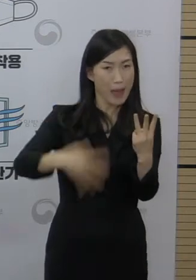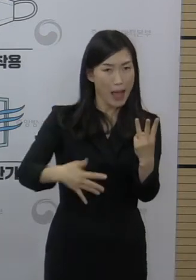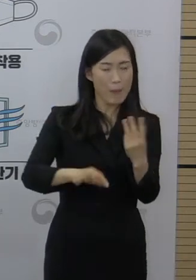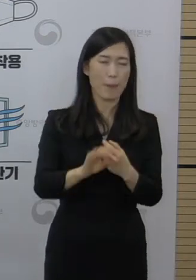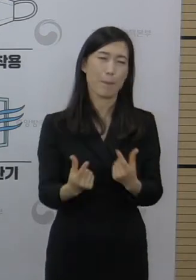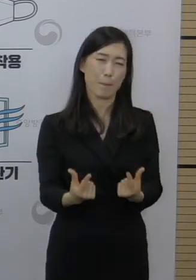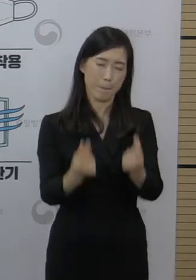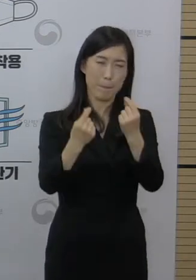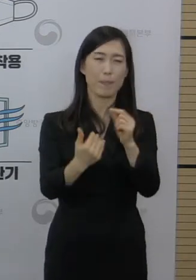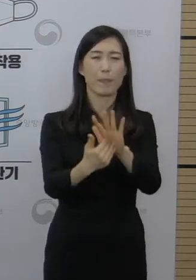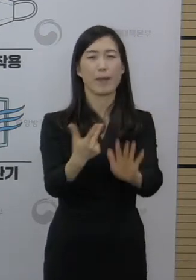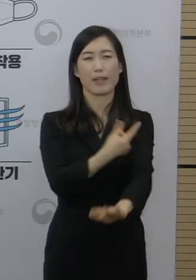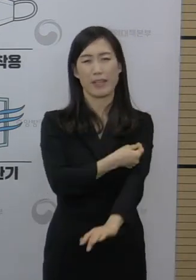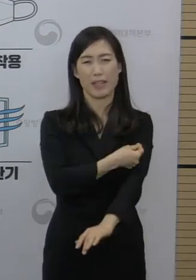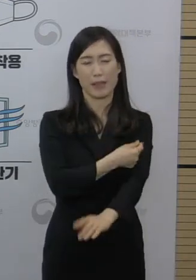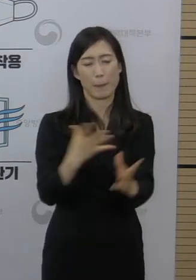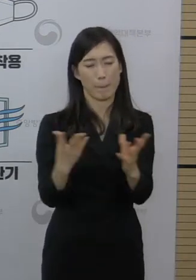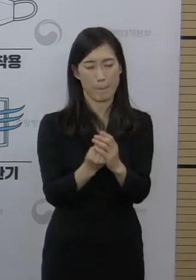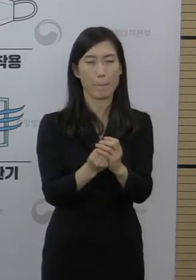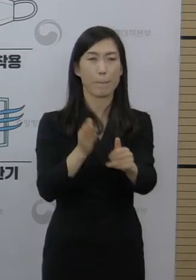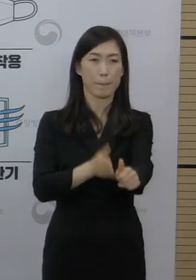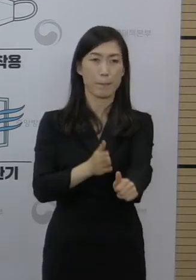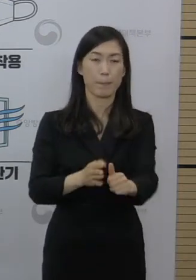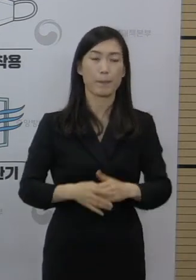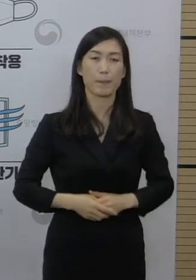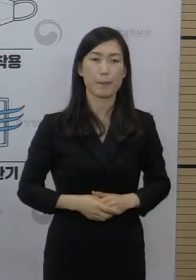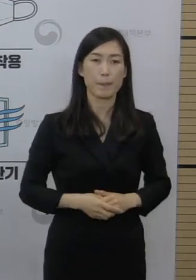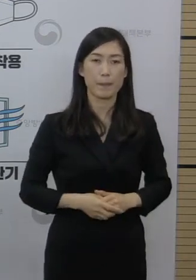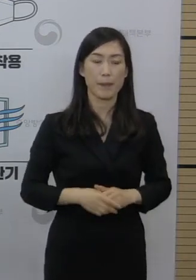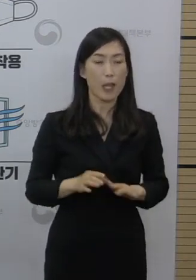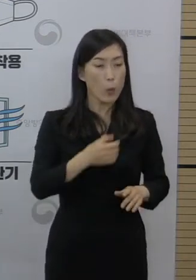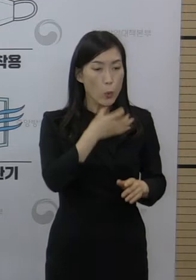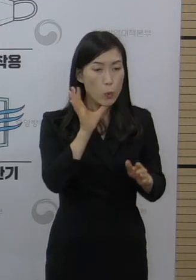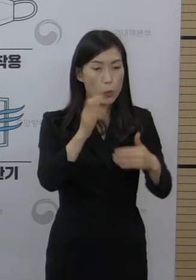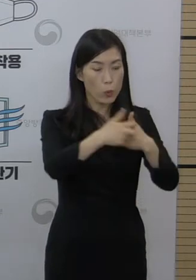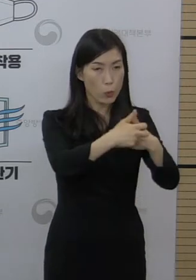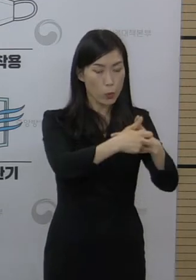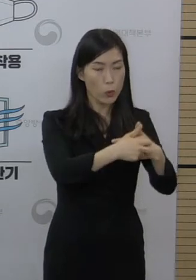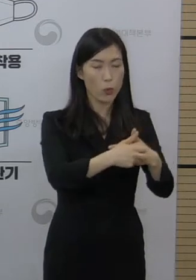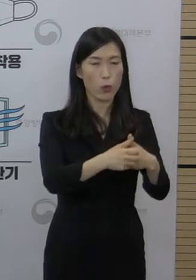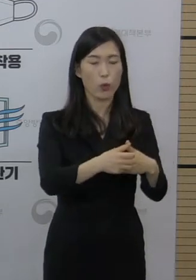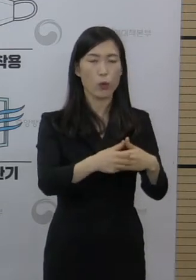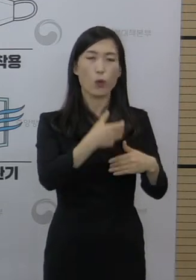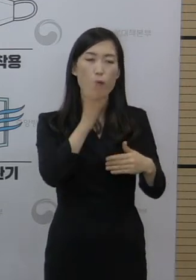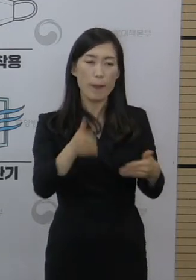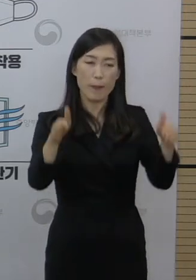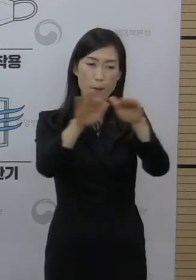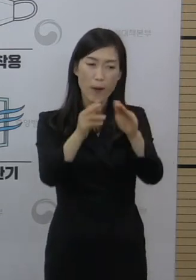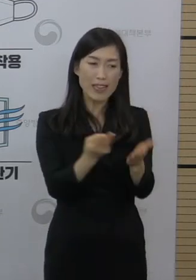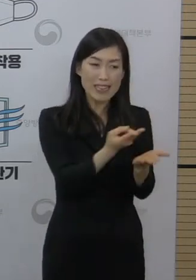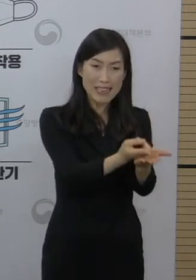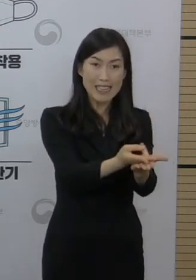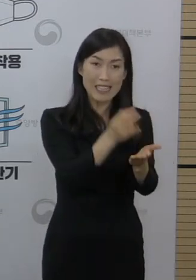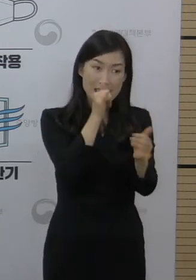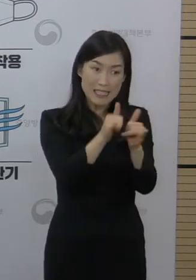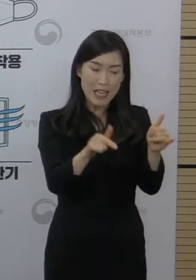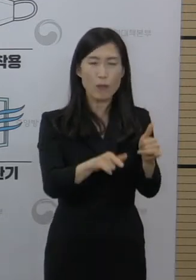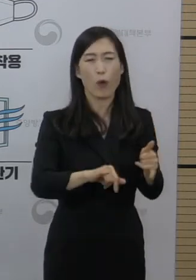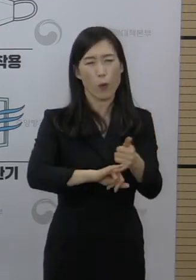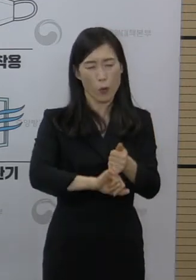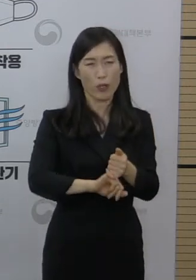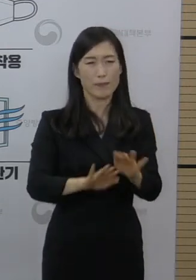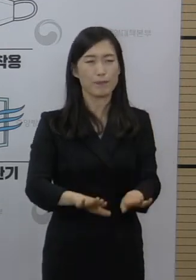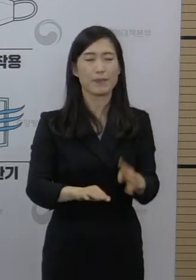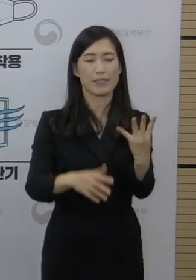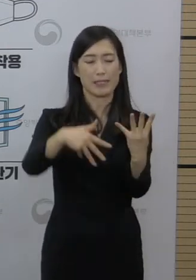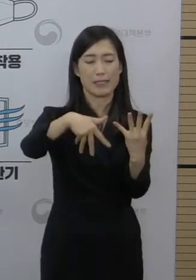예방 접종을 받아 주시길 바랍니다 요양 병원 요양원 의 입소자 입원 환자에 대해서는 4차 접종 이